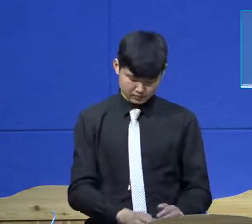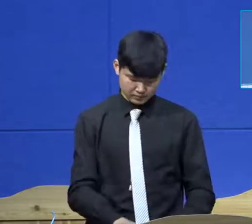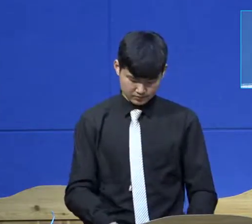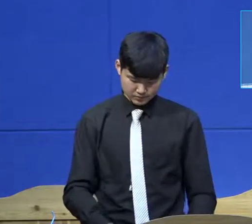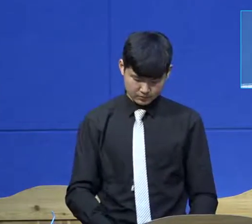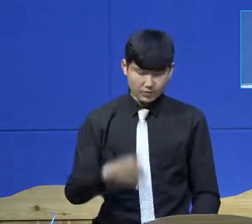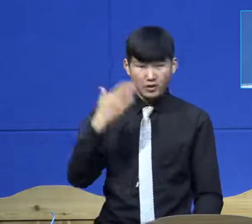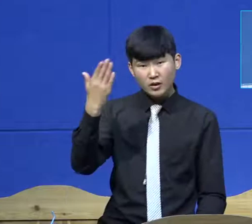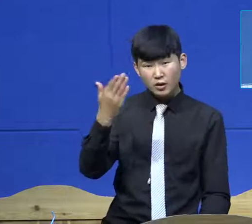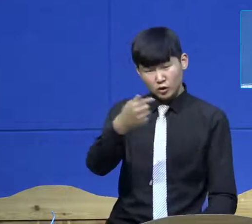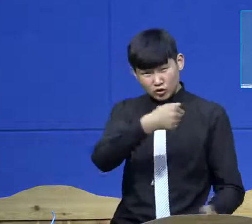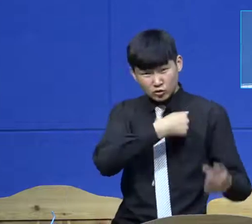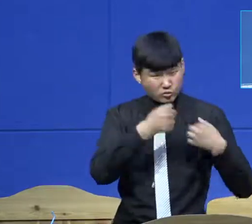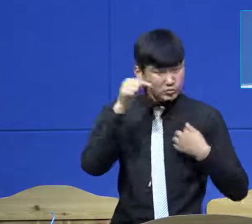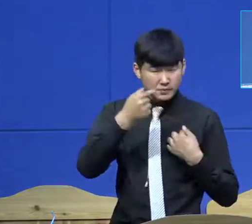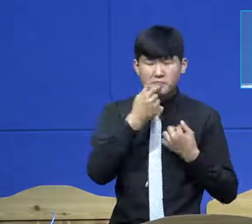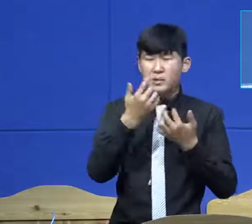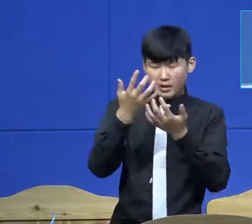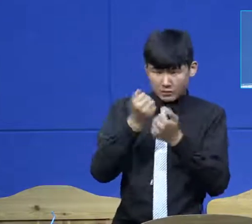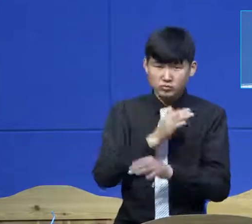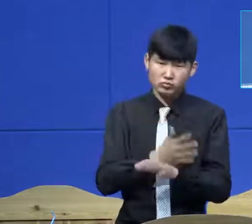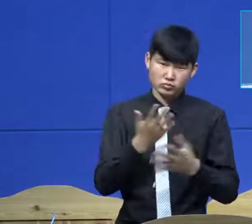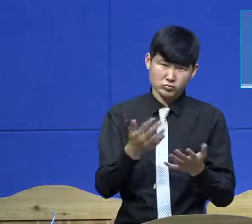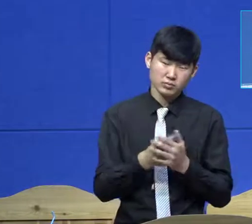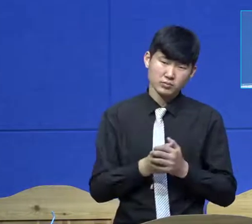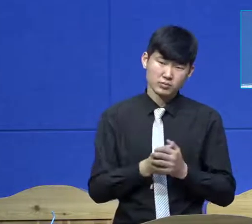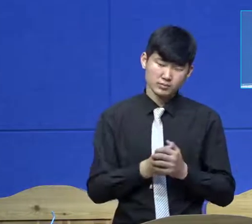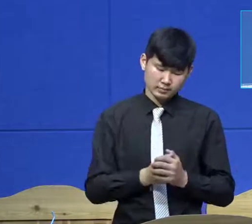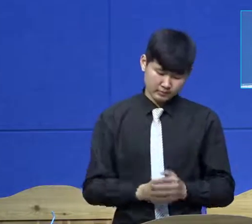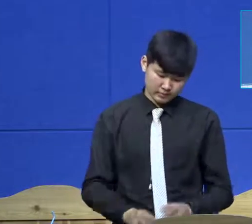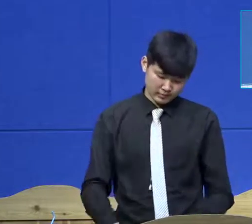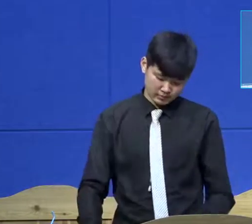тэр зовлонг амссан өөрөө.